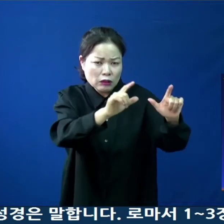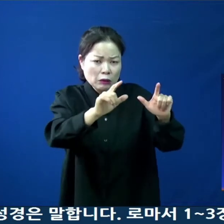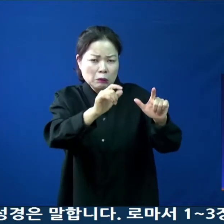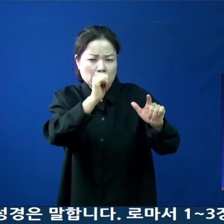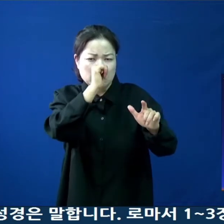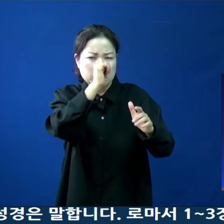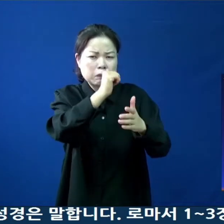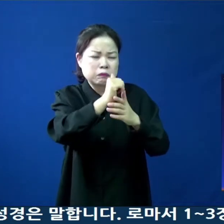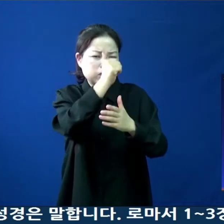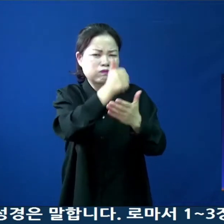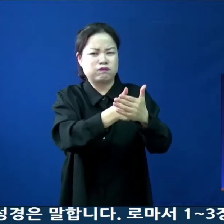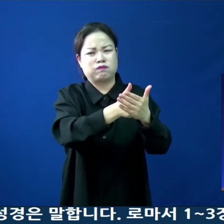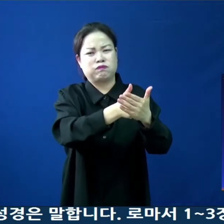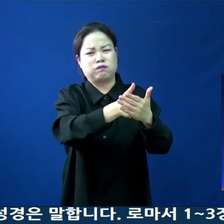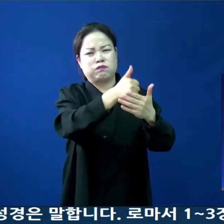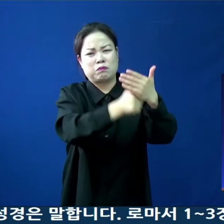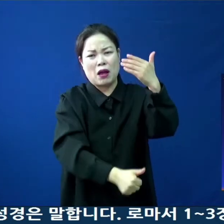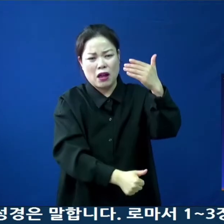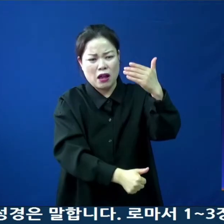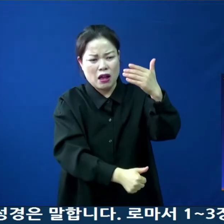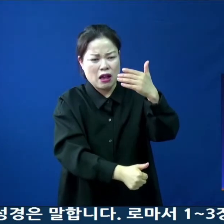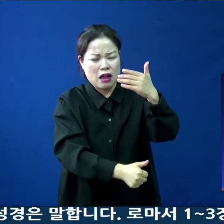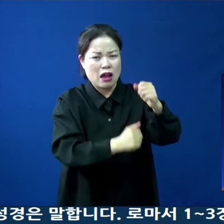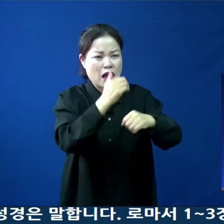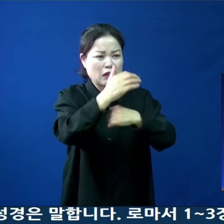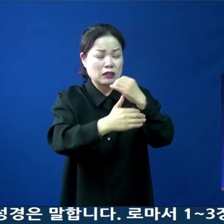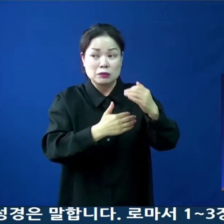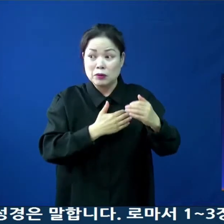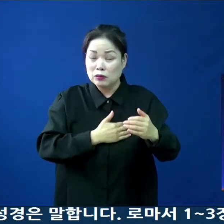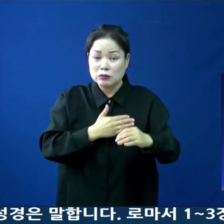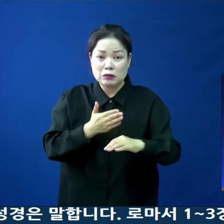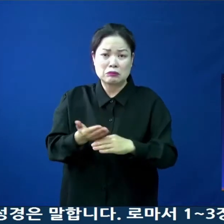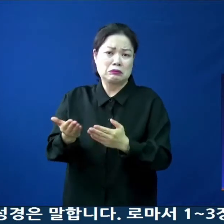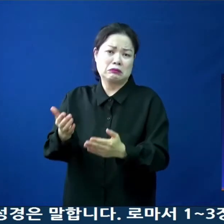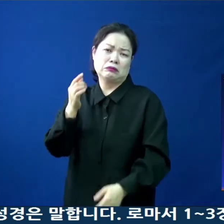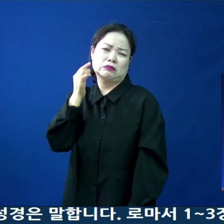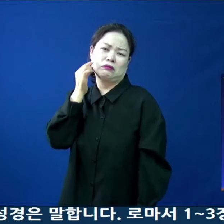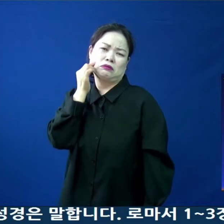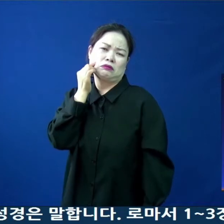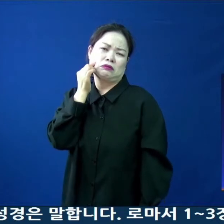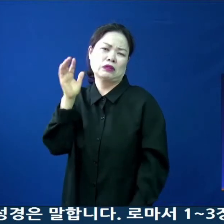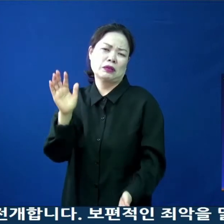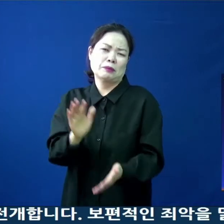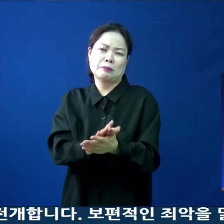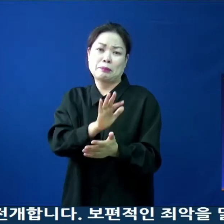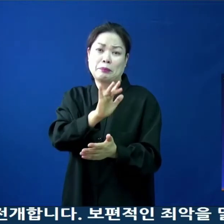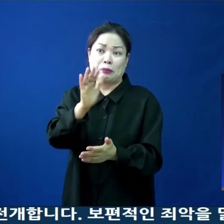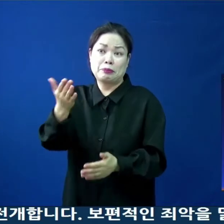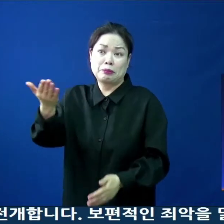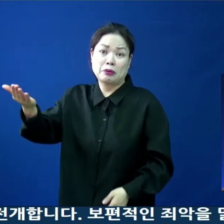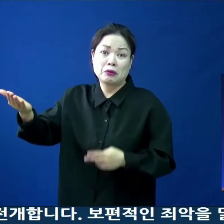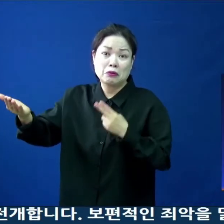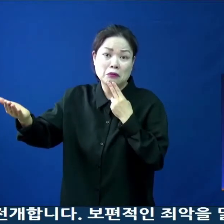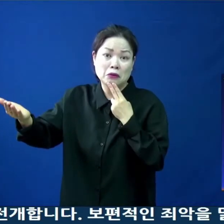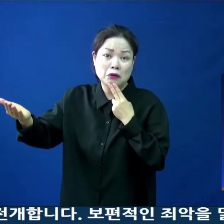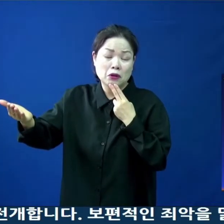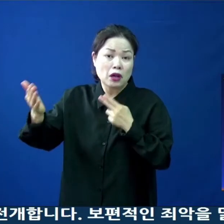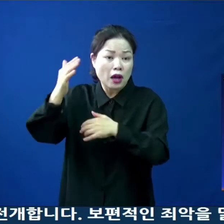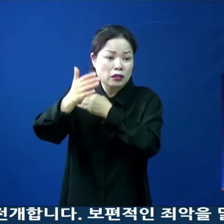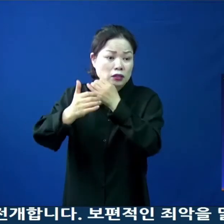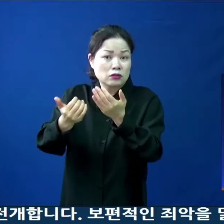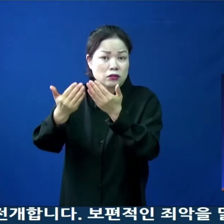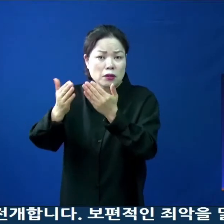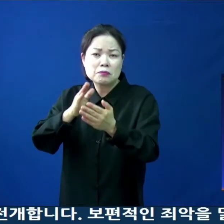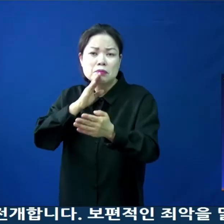부패하고 타락해서 하나님을 알되 하나님께 감사치도 않고 영화롭게도 아니하고 오히려 하나님께 돌려야